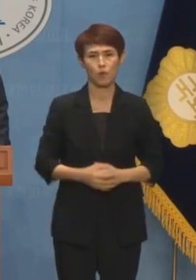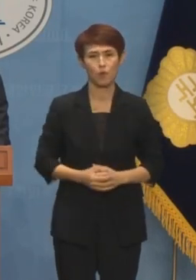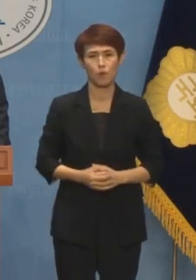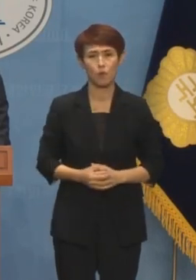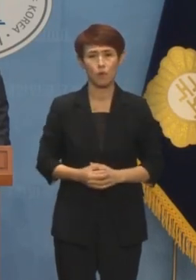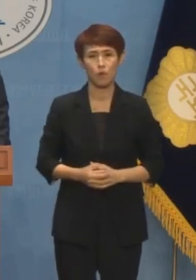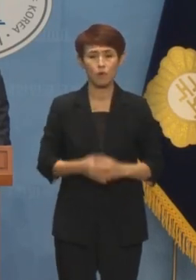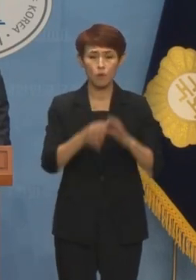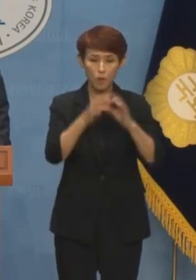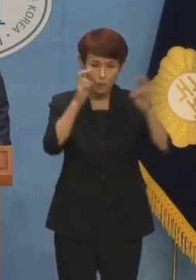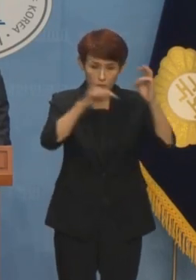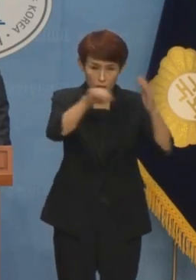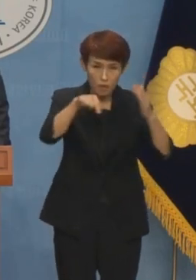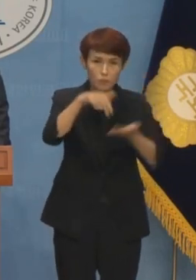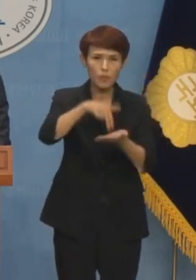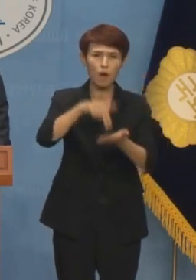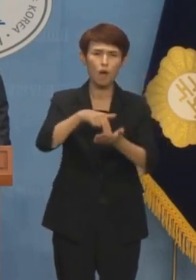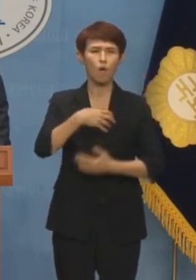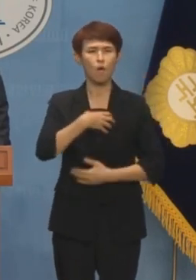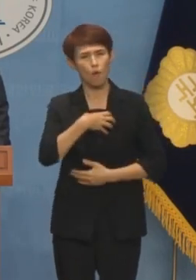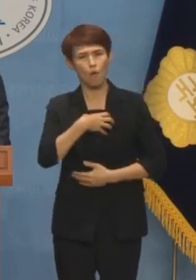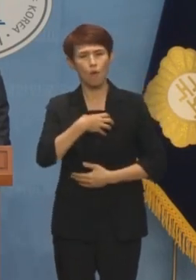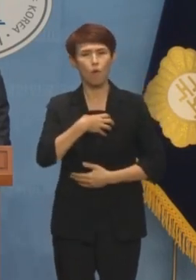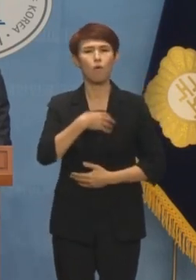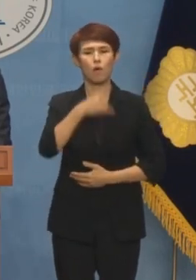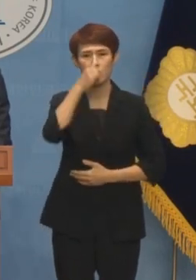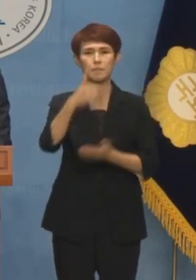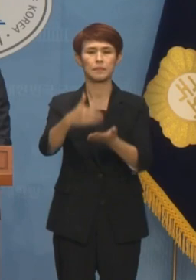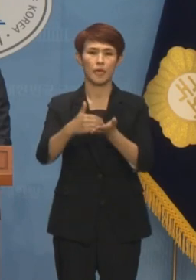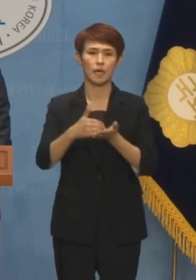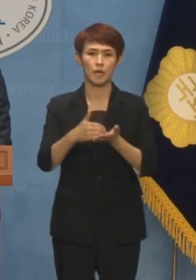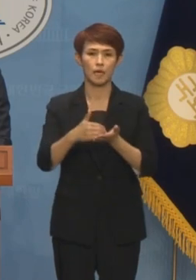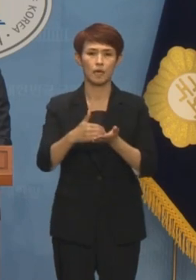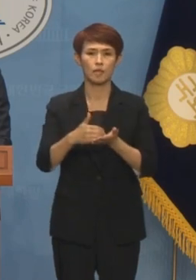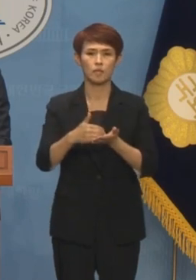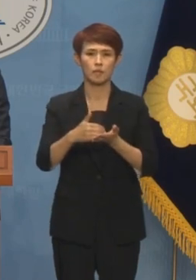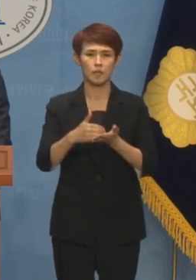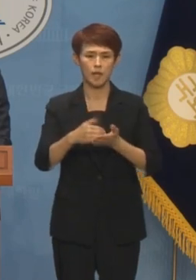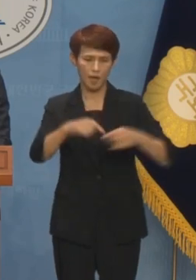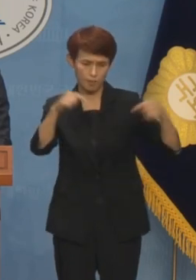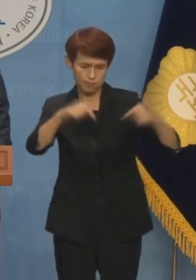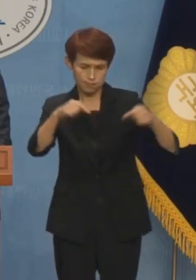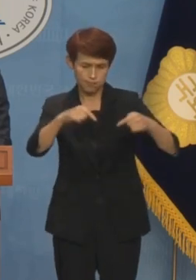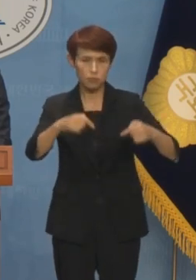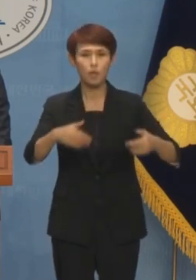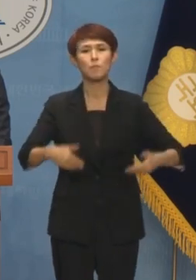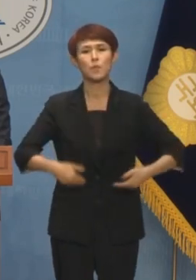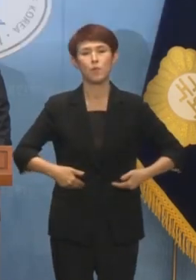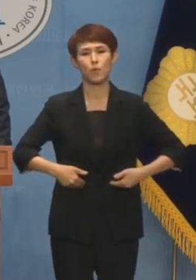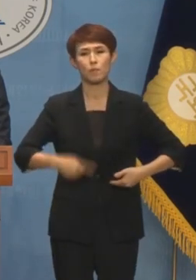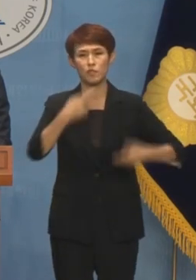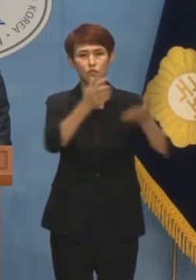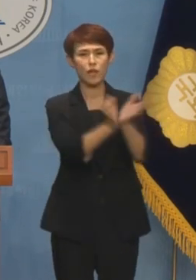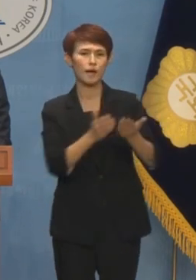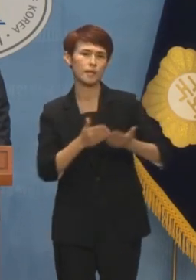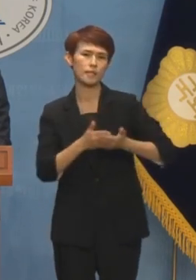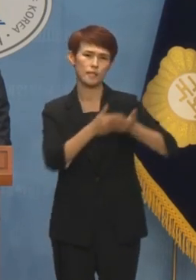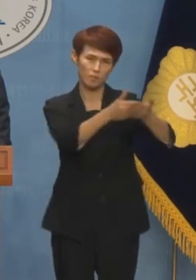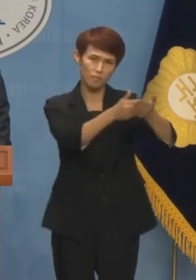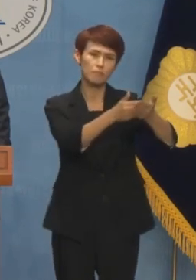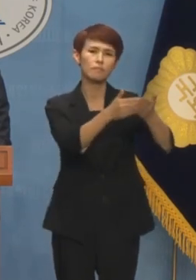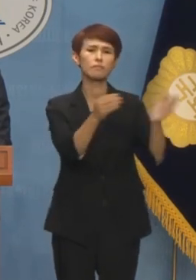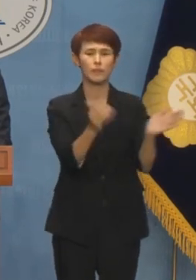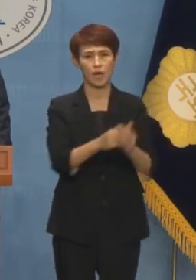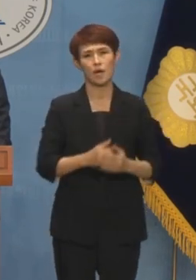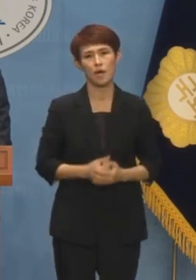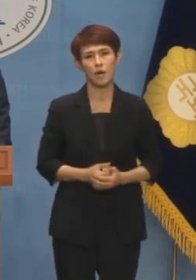관련 업계에서도 우려를 표명하고 있는 만큼 심도 있는 논의가 필요하다고 민주당에 간곡히